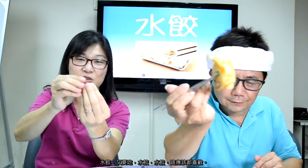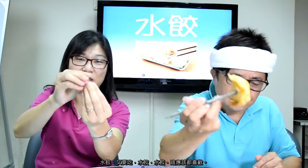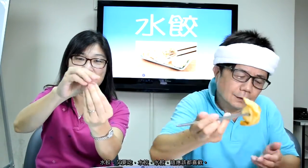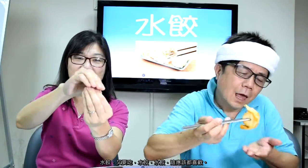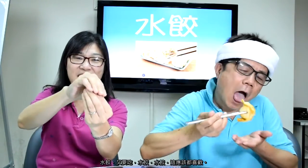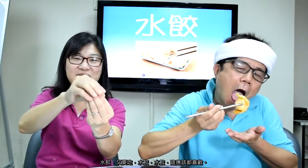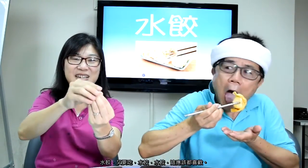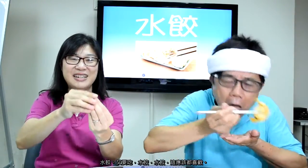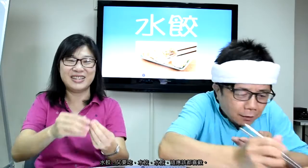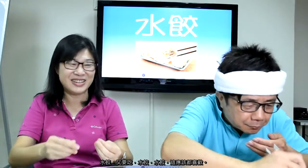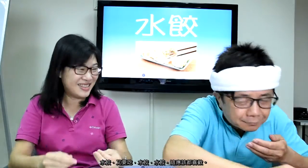水饺，又是。